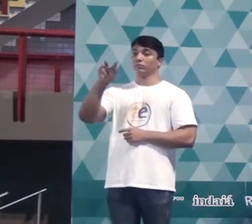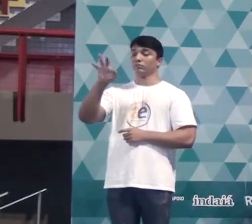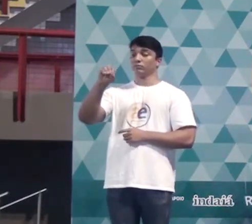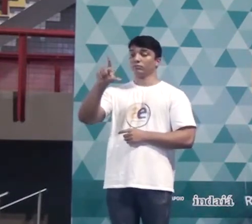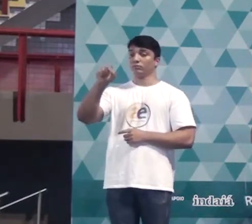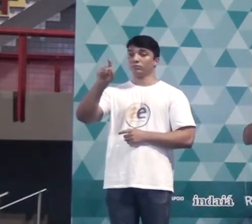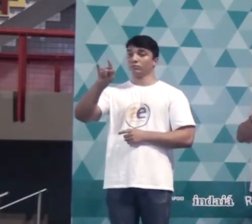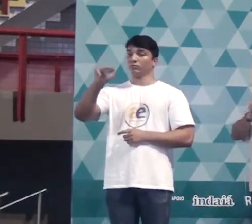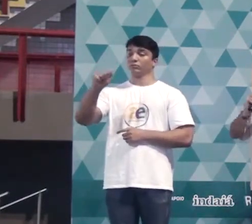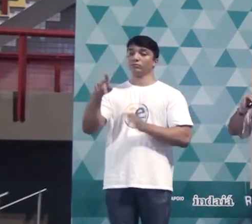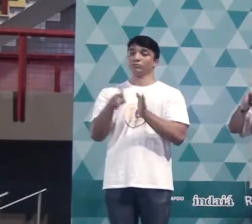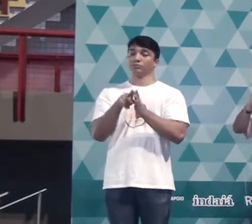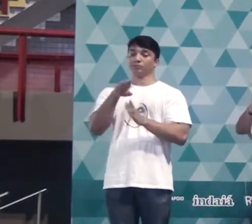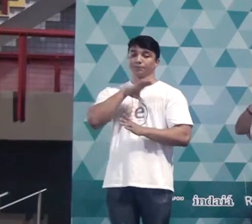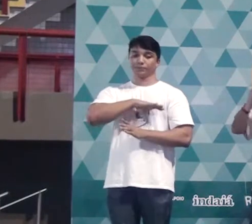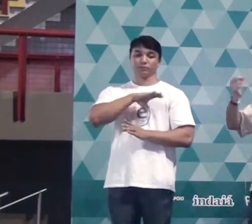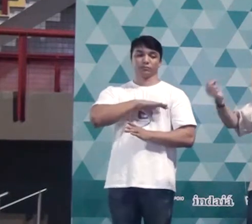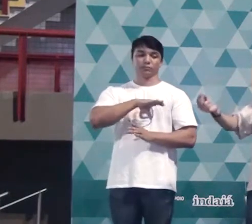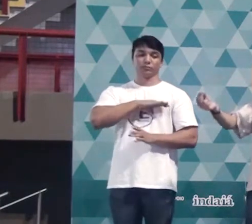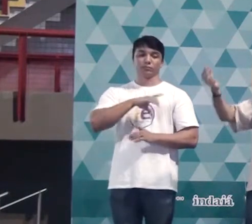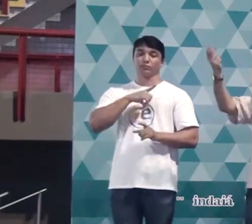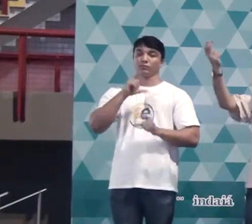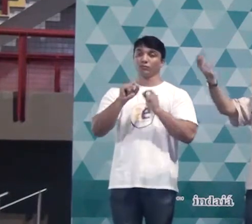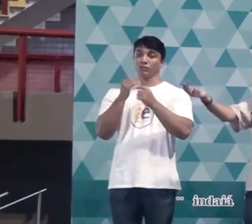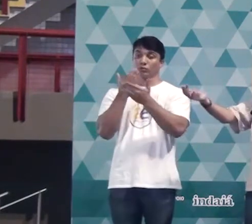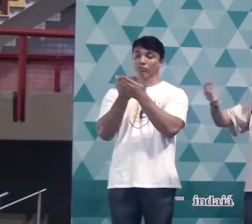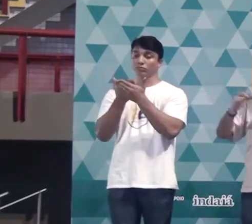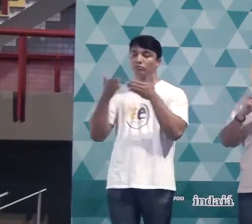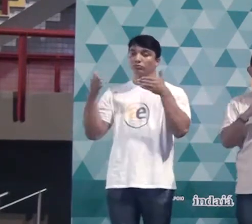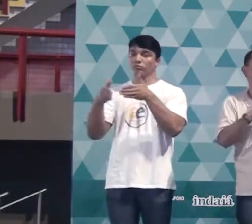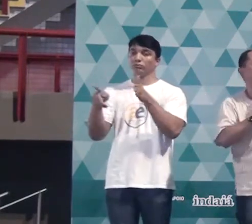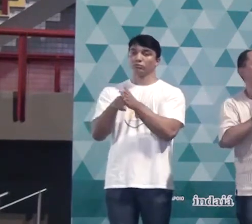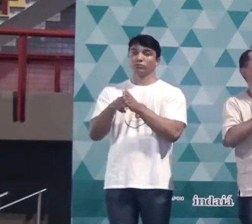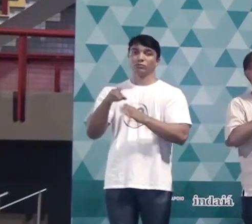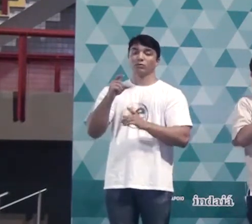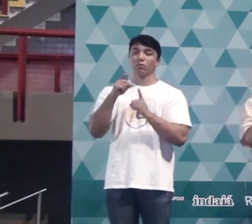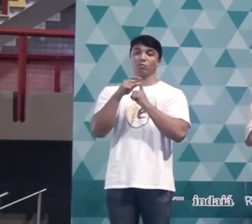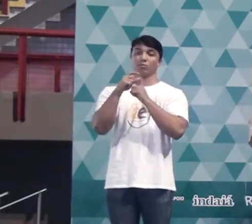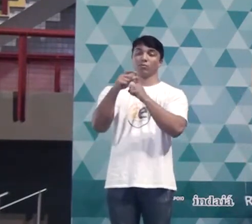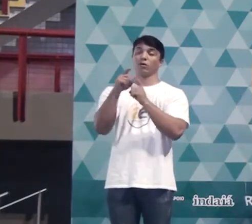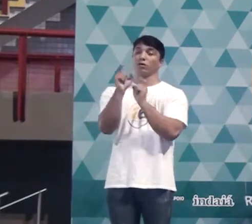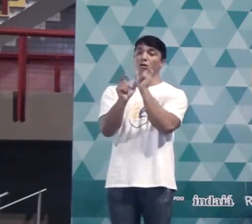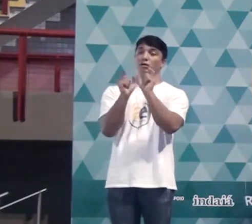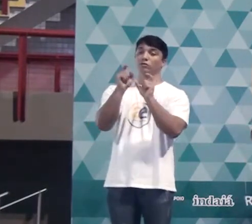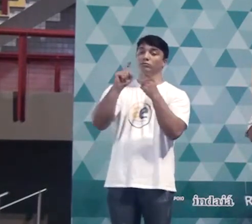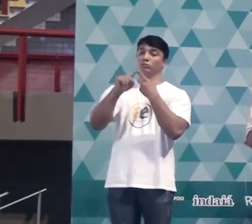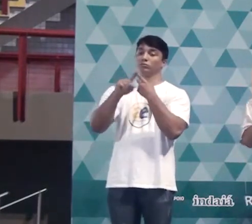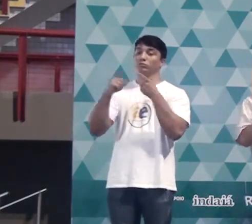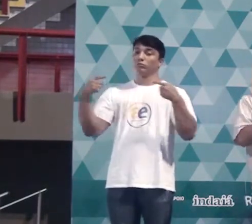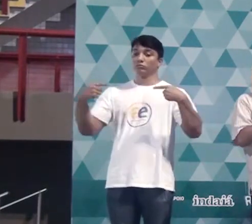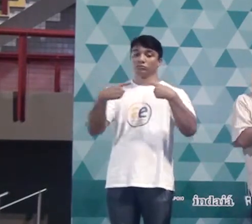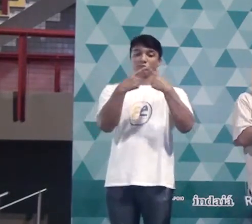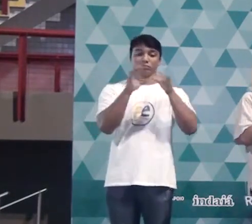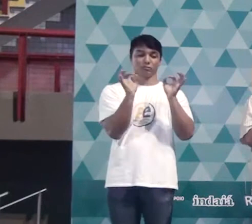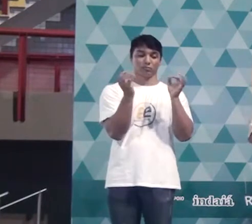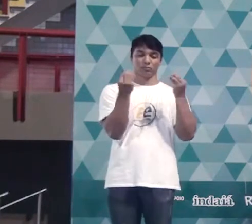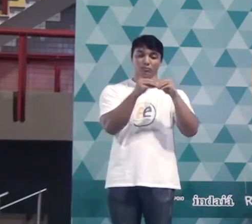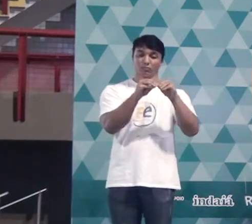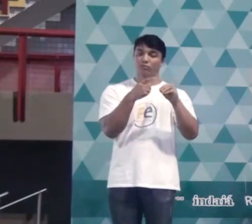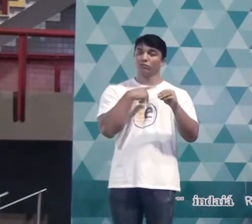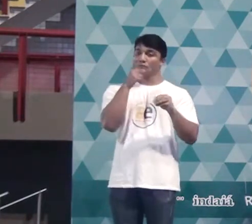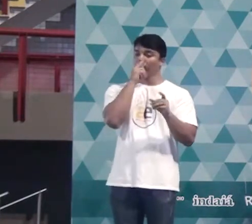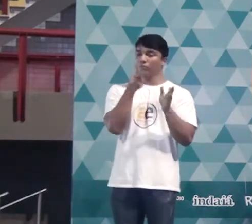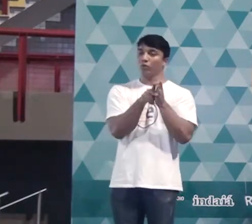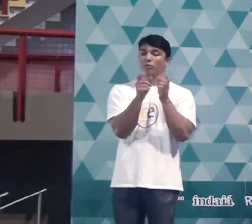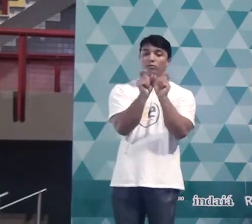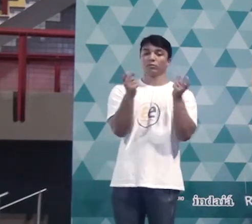morfologia da língua portuguesa. A morfologia estuda a formação da palavra e o enquadramento da palavra em categorias